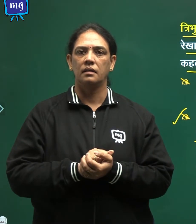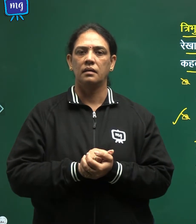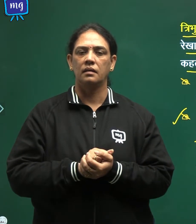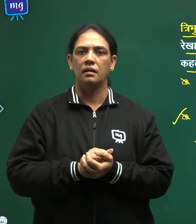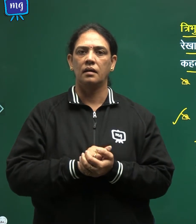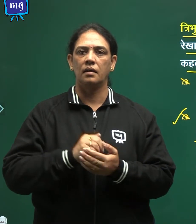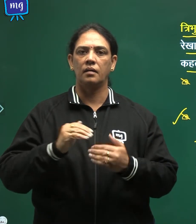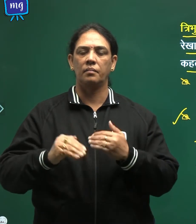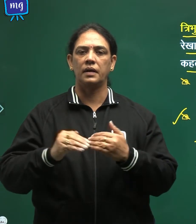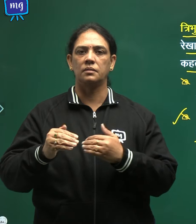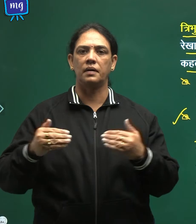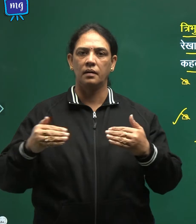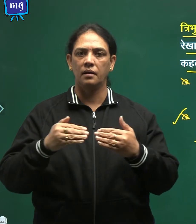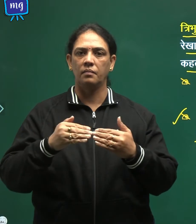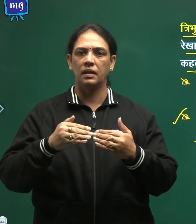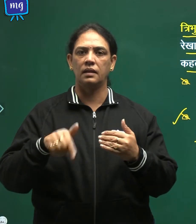परस्पर मिलती हैं